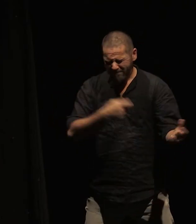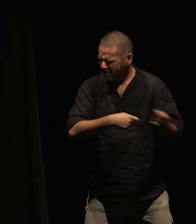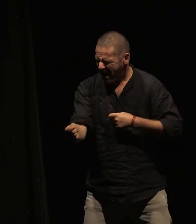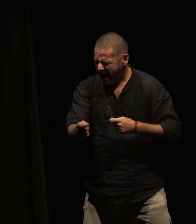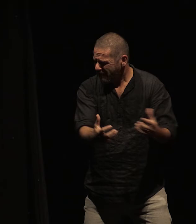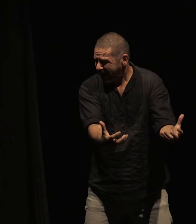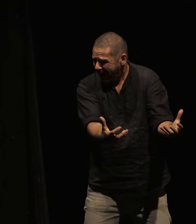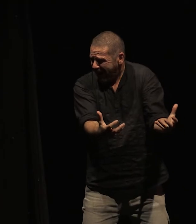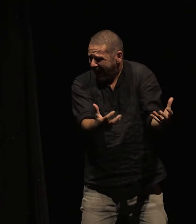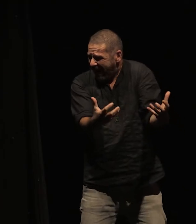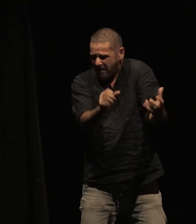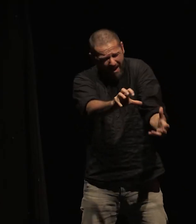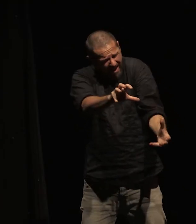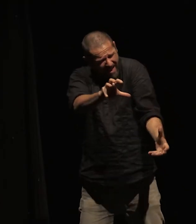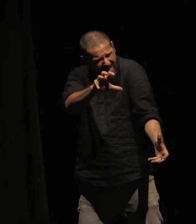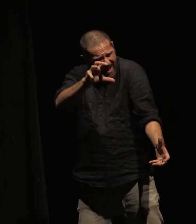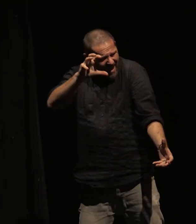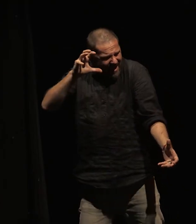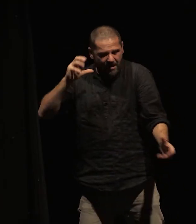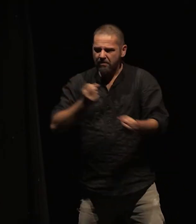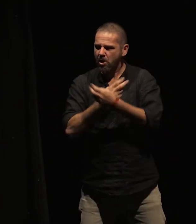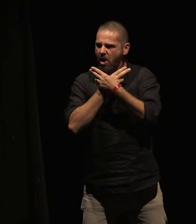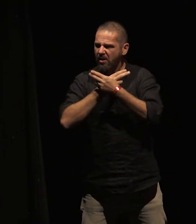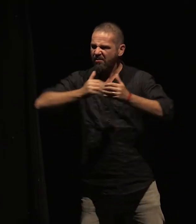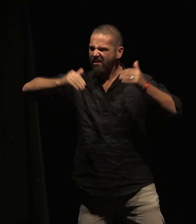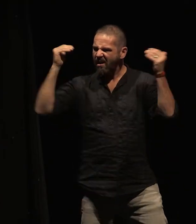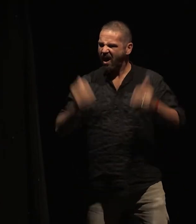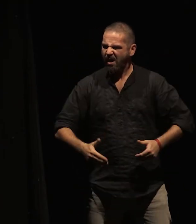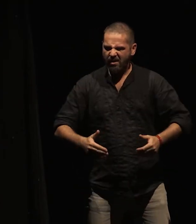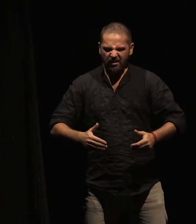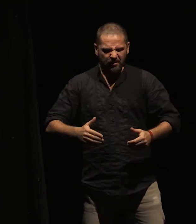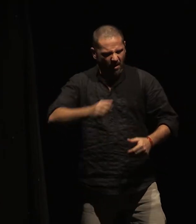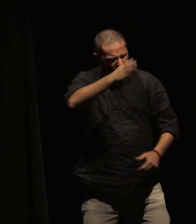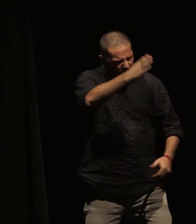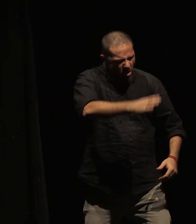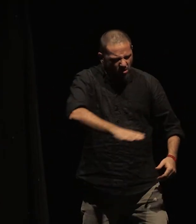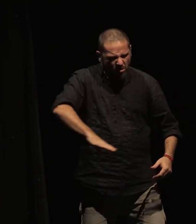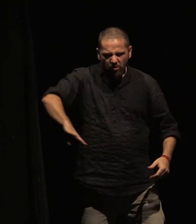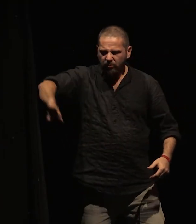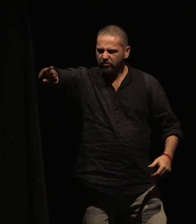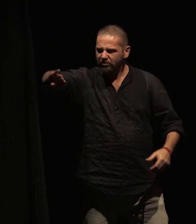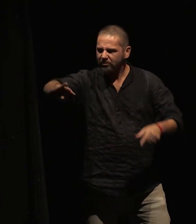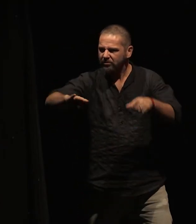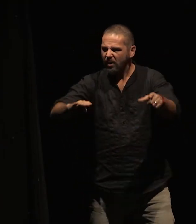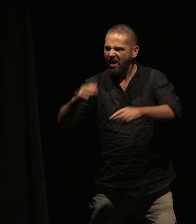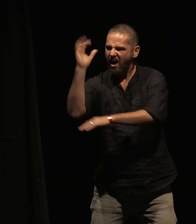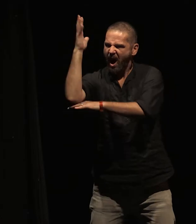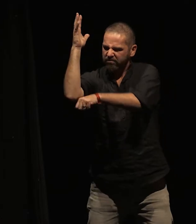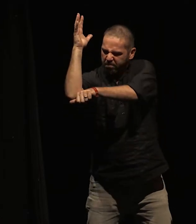'arrêta au bord. Une longue et large fosse creusée dans la terre et mettant à nous les racines profondes des arbres, des